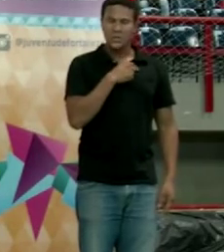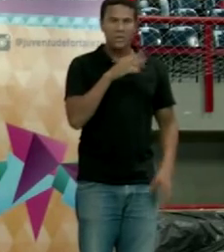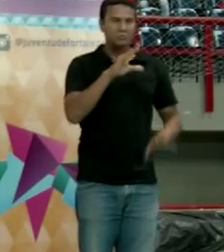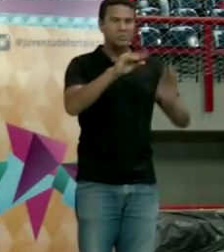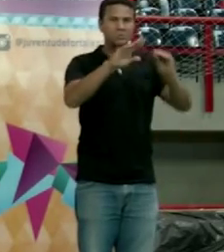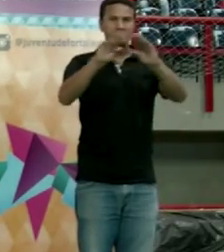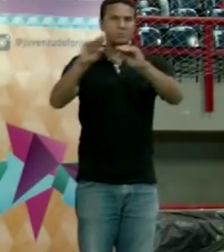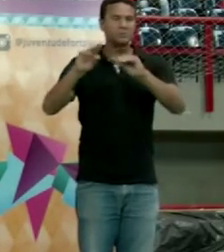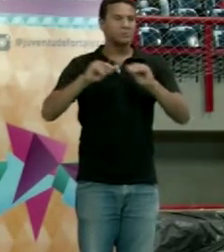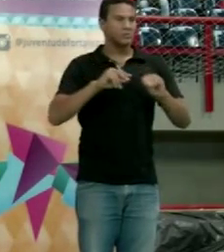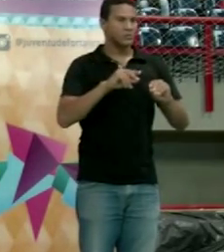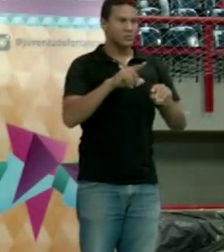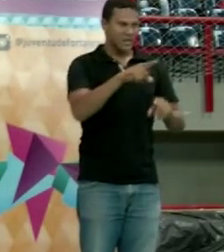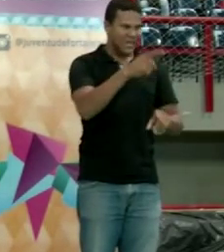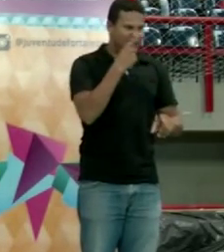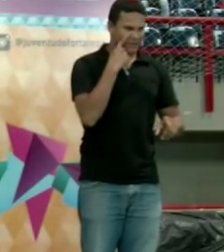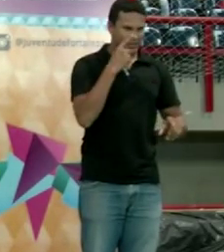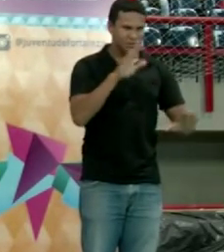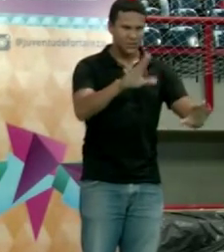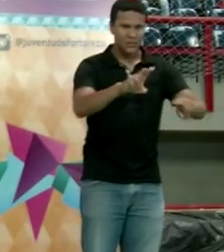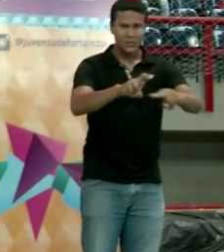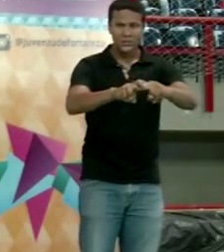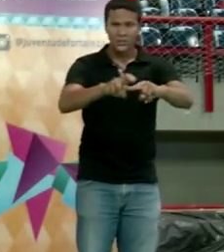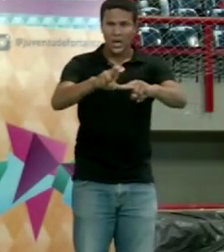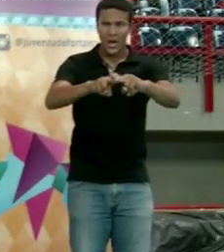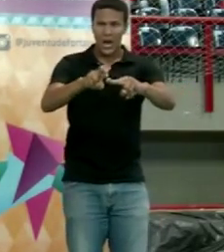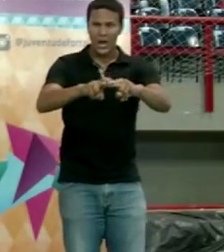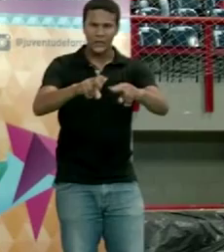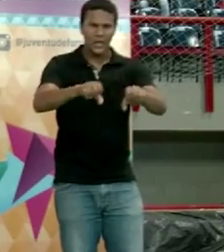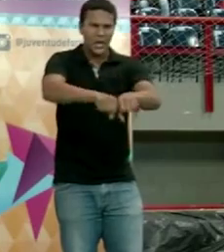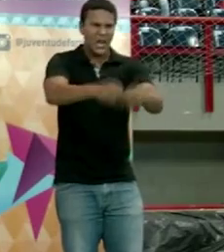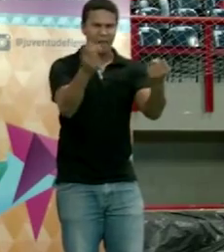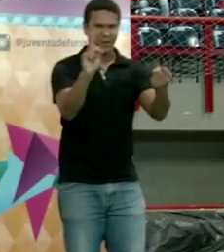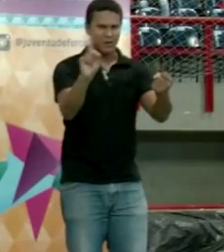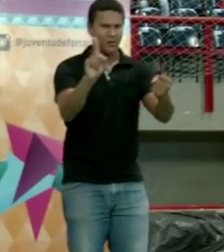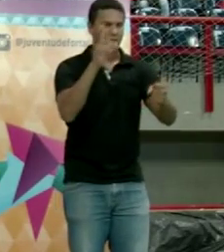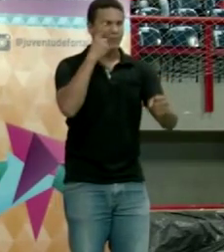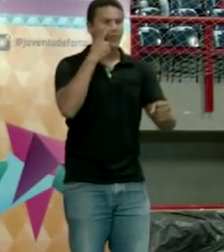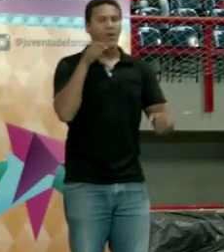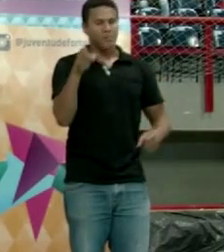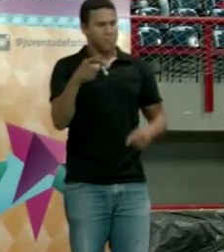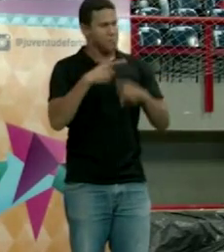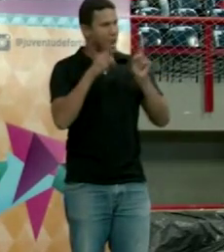antes que vocês quebrem as cadeiras de raiva, batia na esposa,